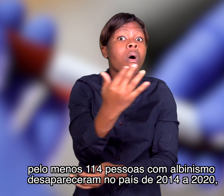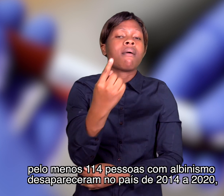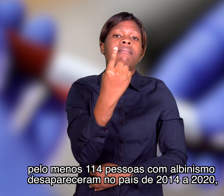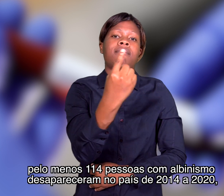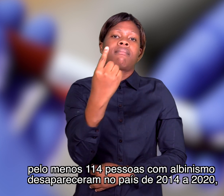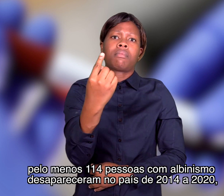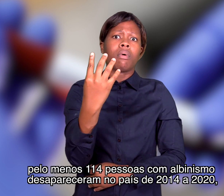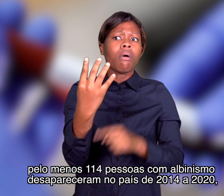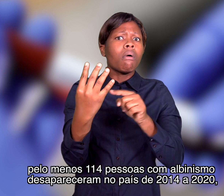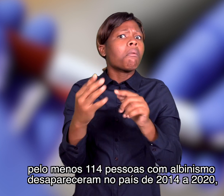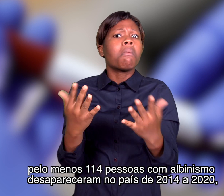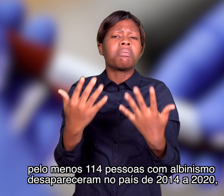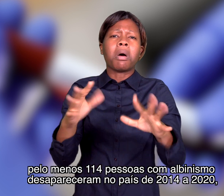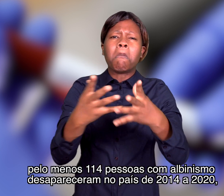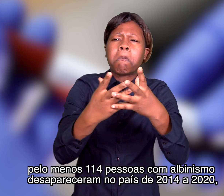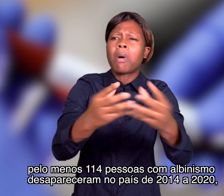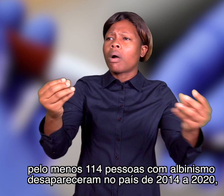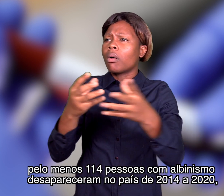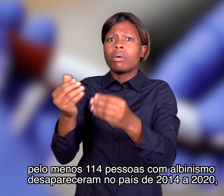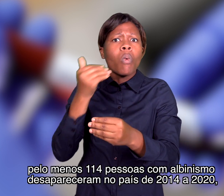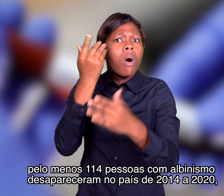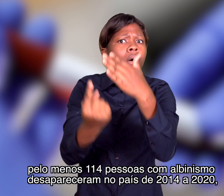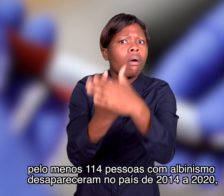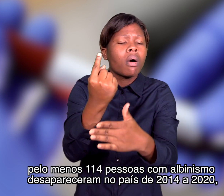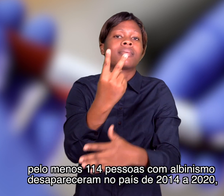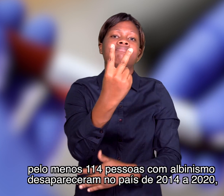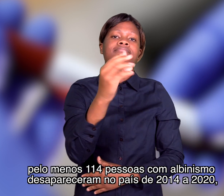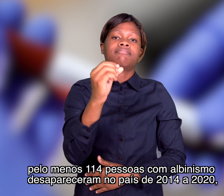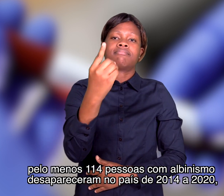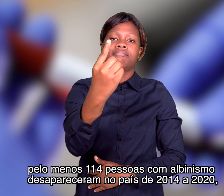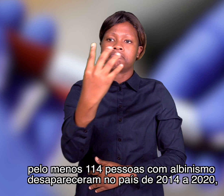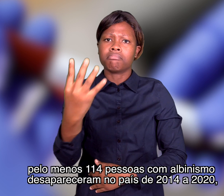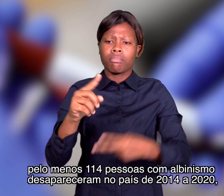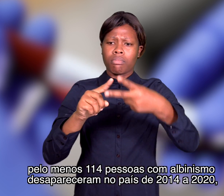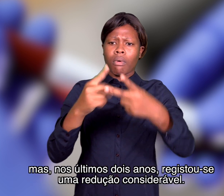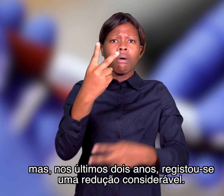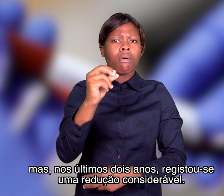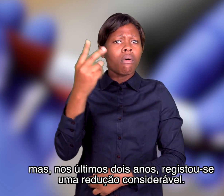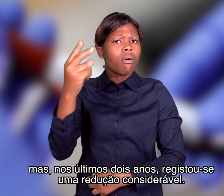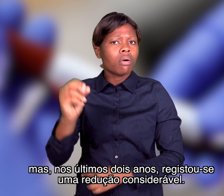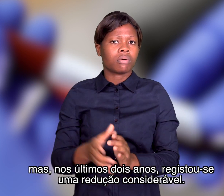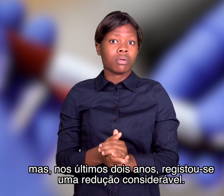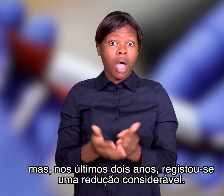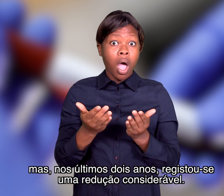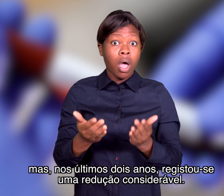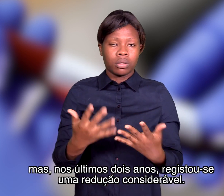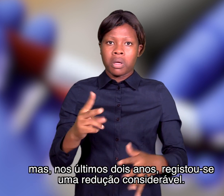albinismo desapareceram no país de 2014 a 2020, mas nos últimos dois anos